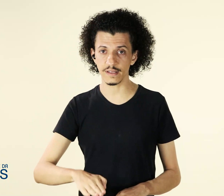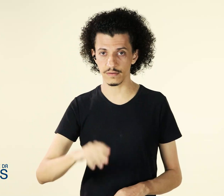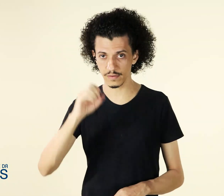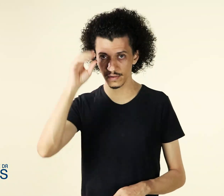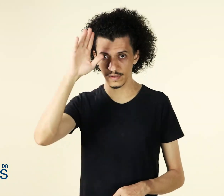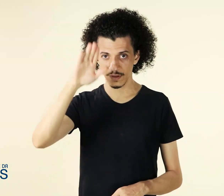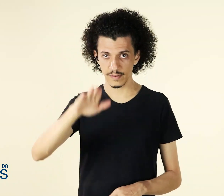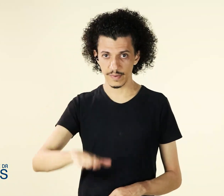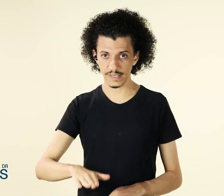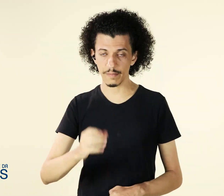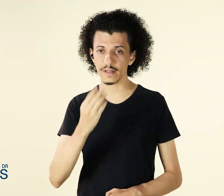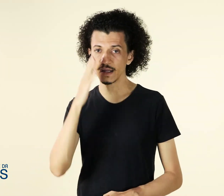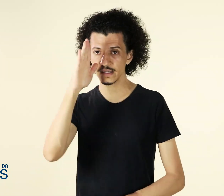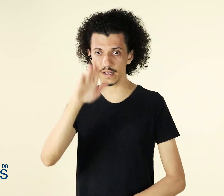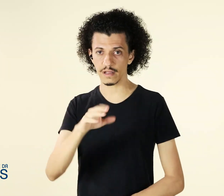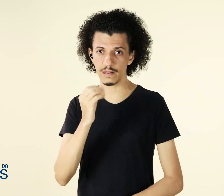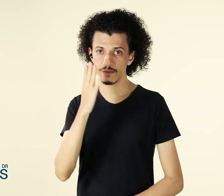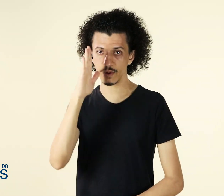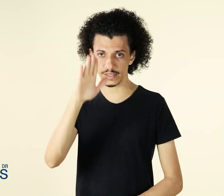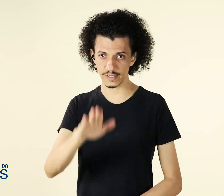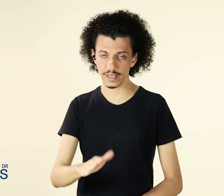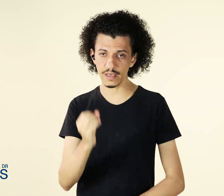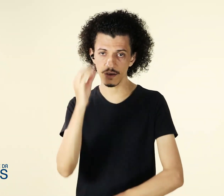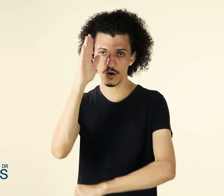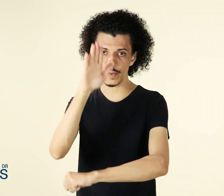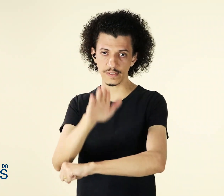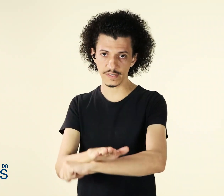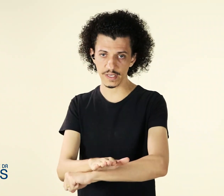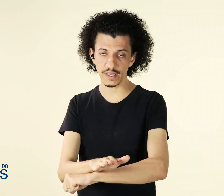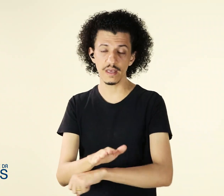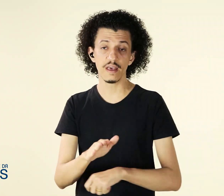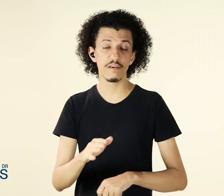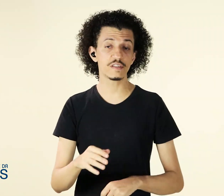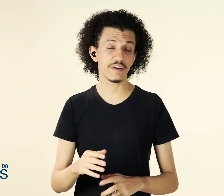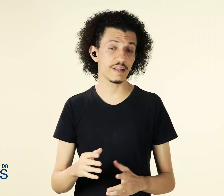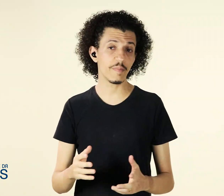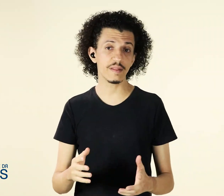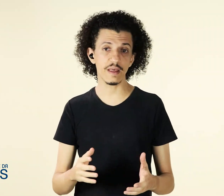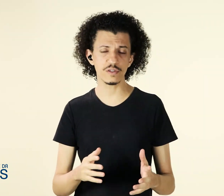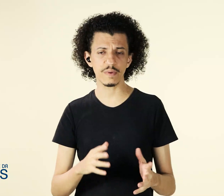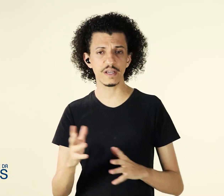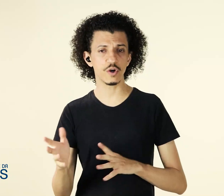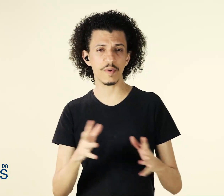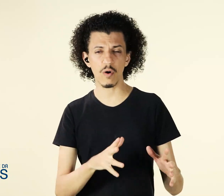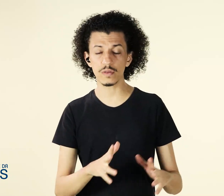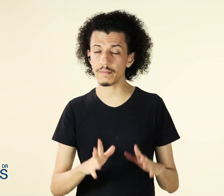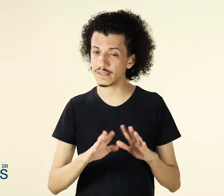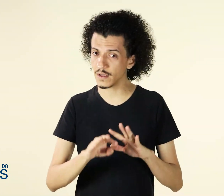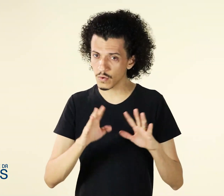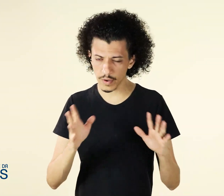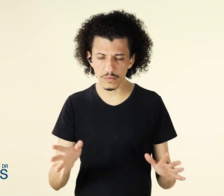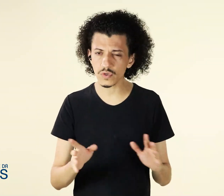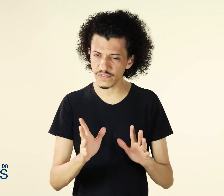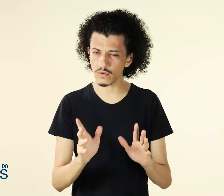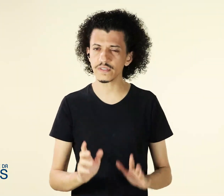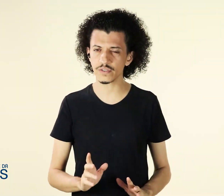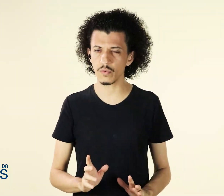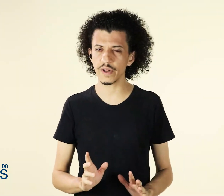descendo. Percebe? Está descendo. Ele pode descer aqui ou pode descer aqui. Isso vai depender de uma região para outra, mas qualquer um dos dois vai conseguir se comunicar